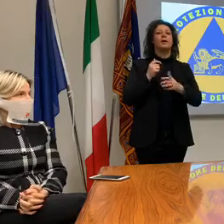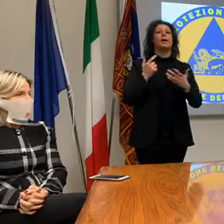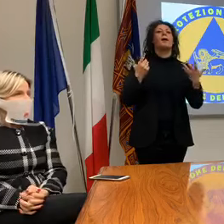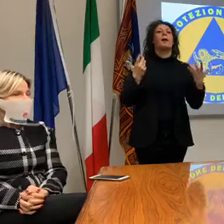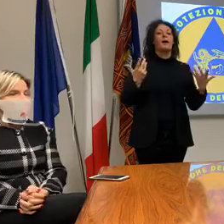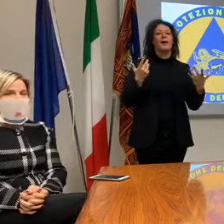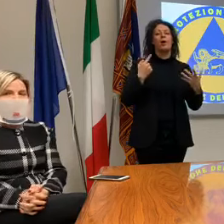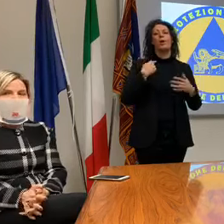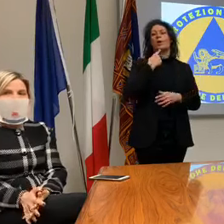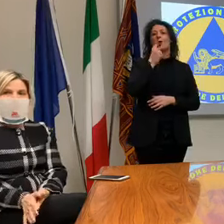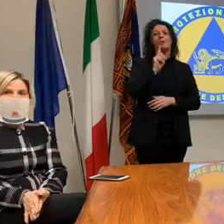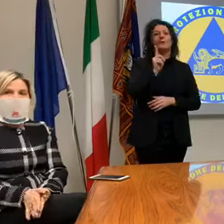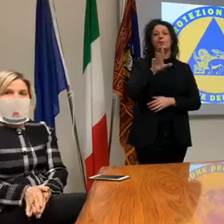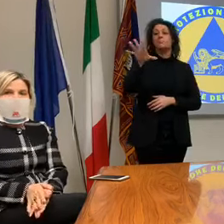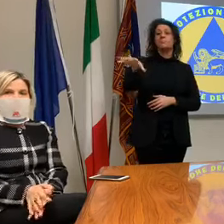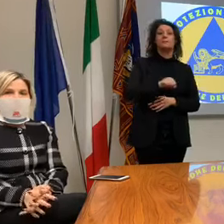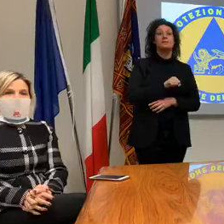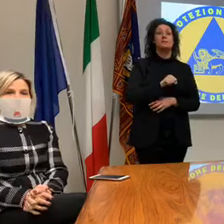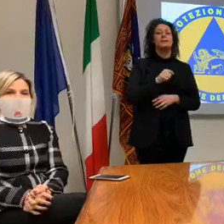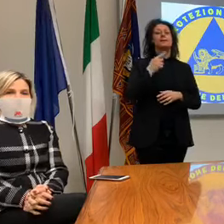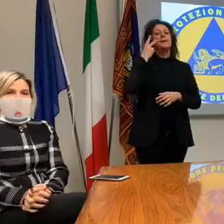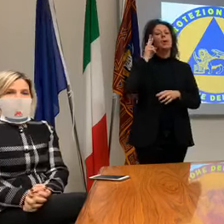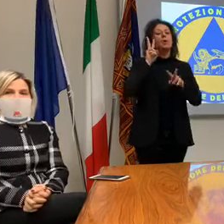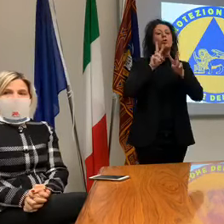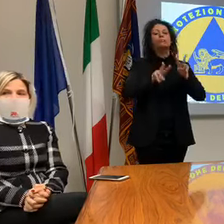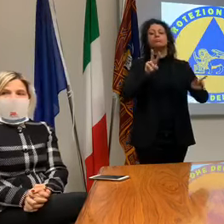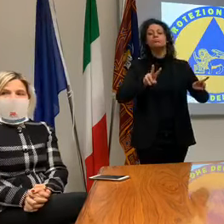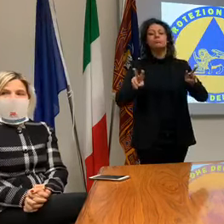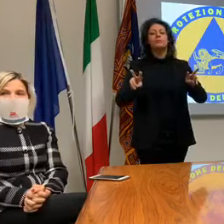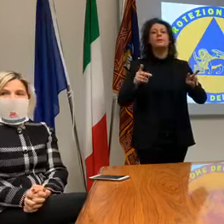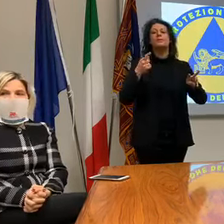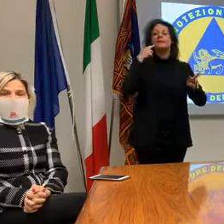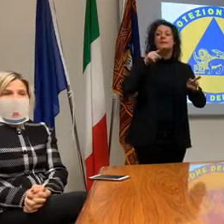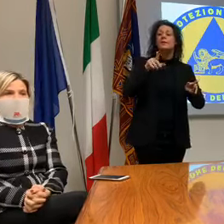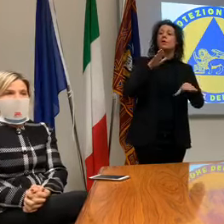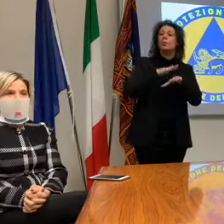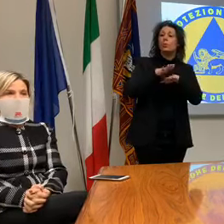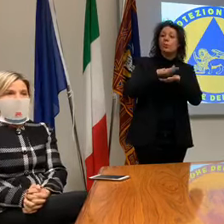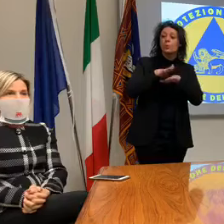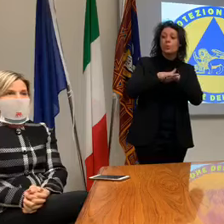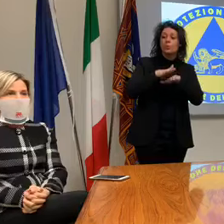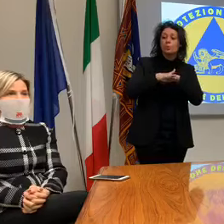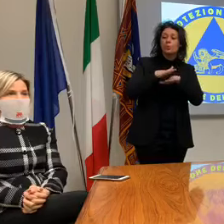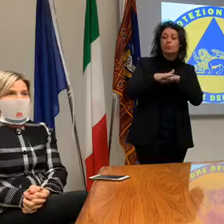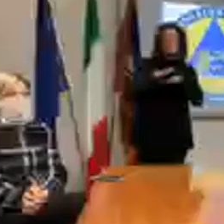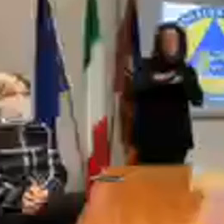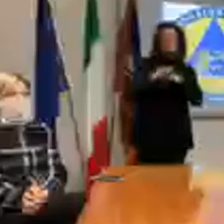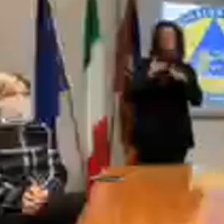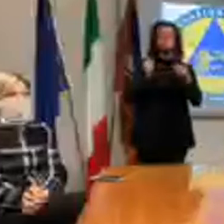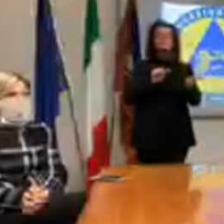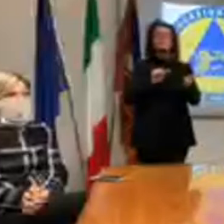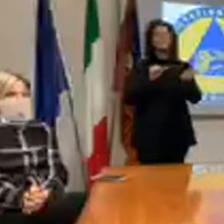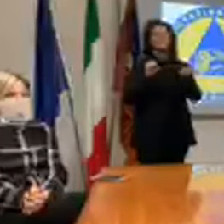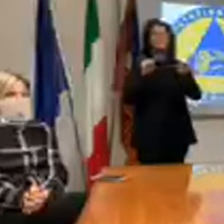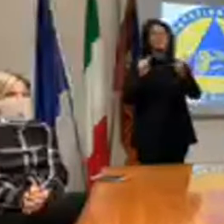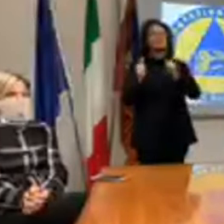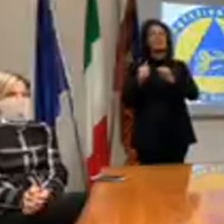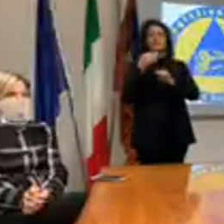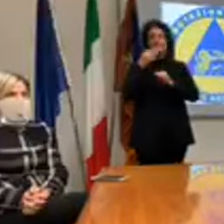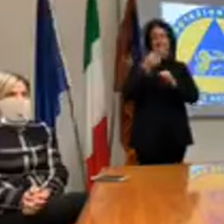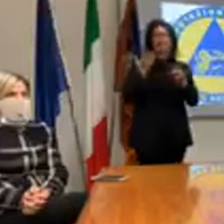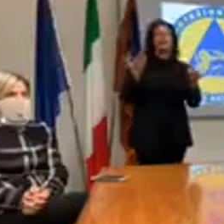facendo un censimento per tutto quello che è l'utilizzo in elezione, come vuol dire, è che esattamente che se fermo la